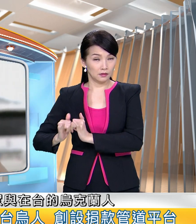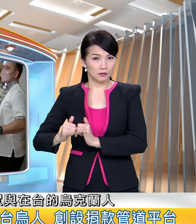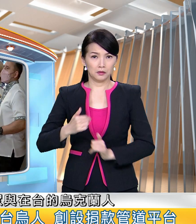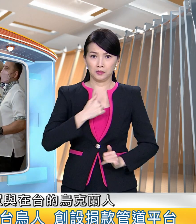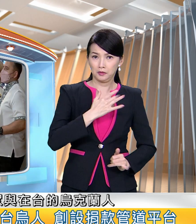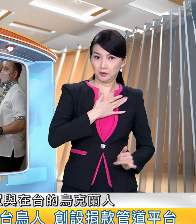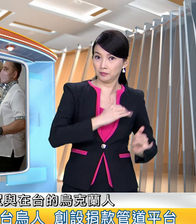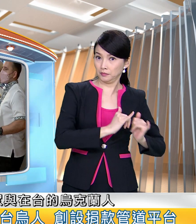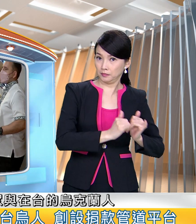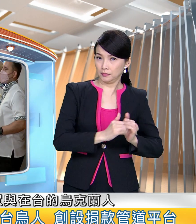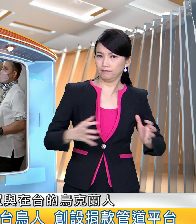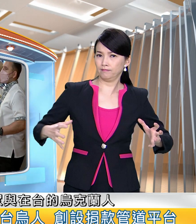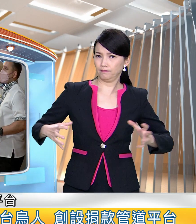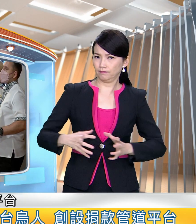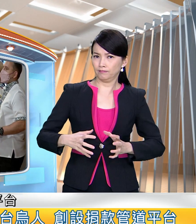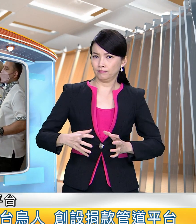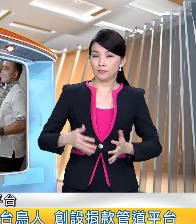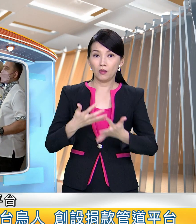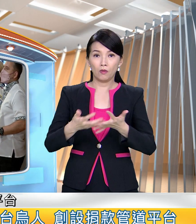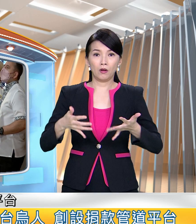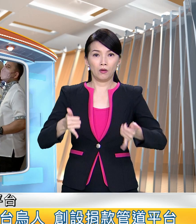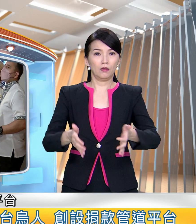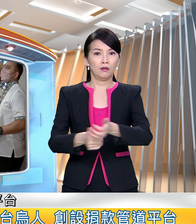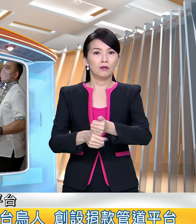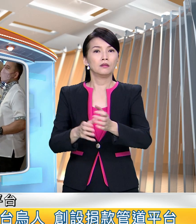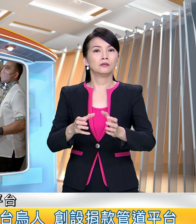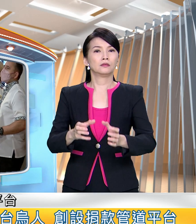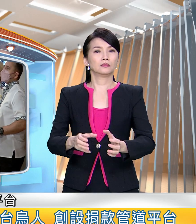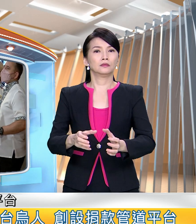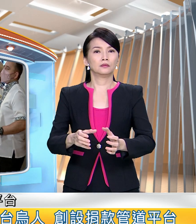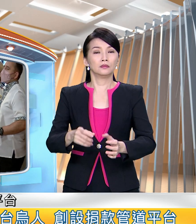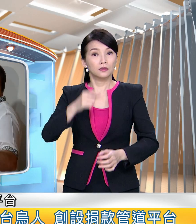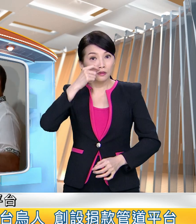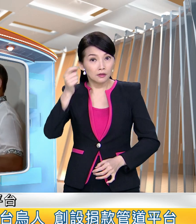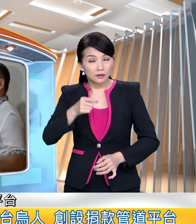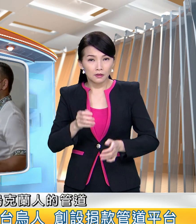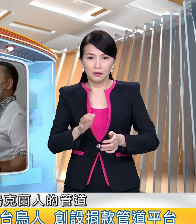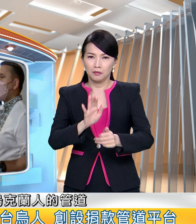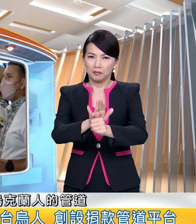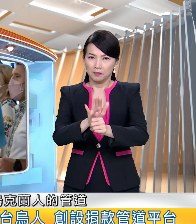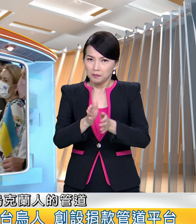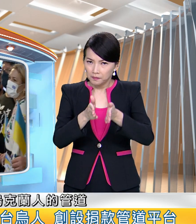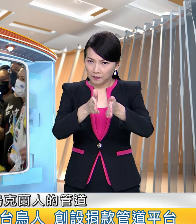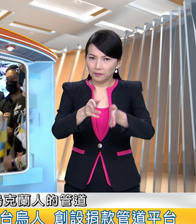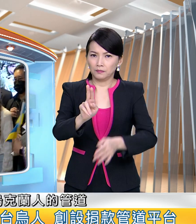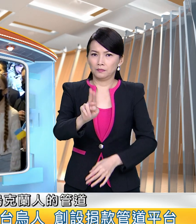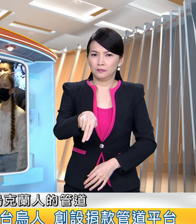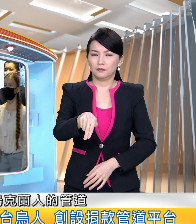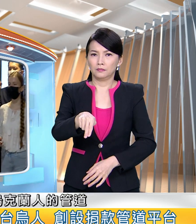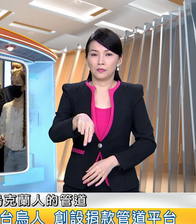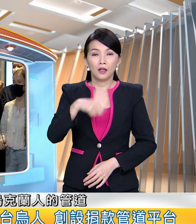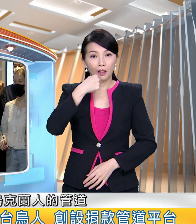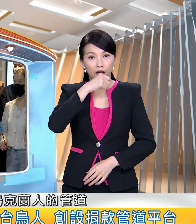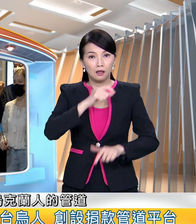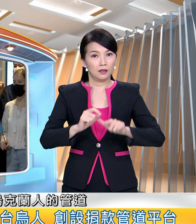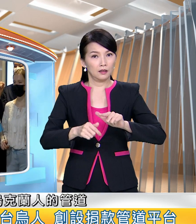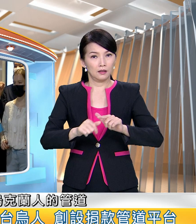台的乌克兰人创设一个网络平台，提供民众捐助乌克兰人的管